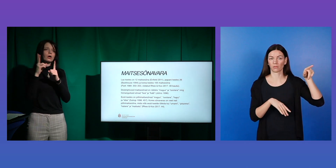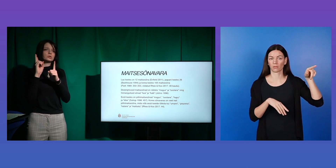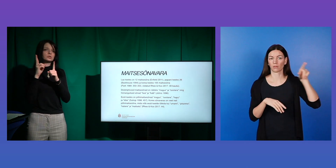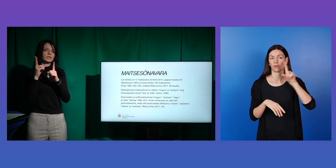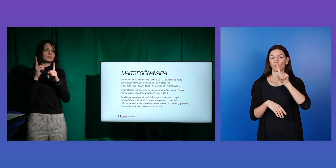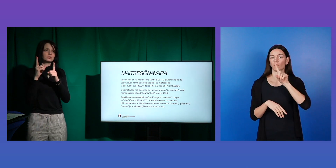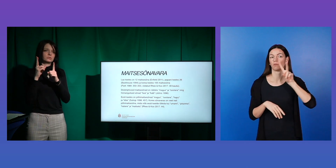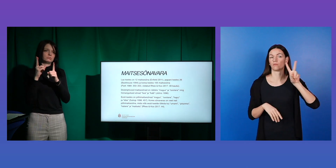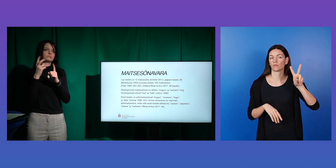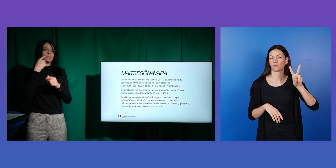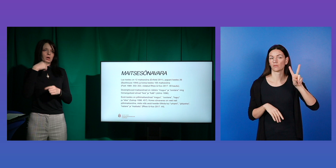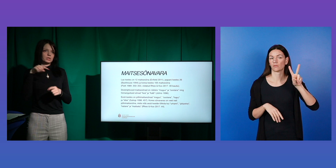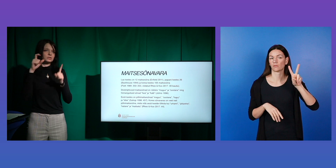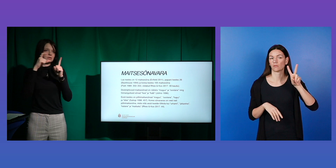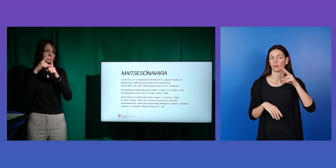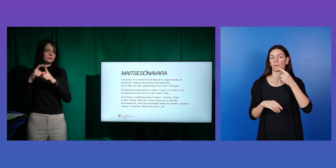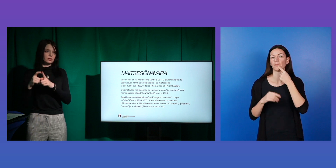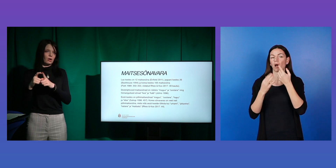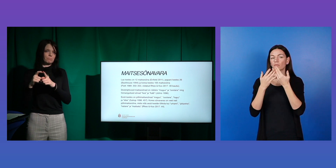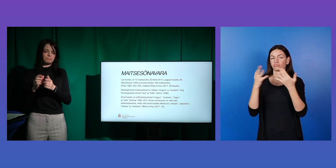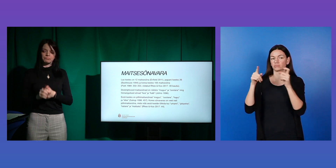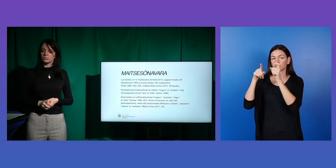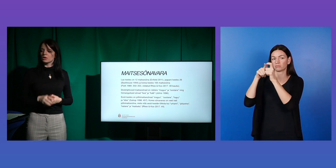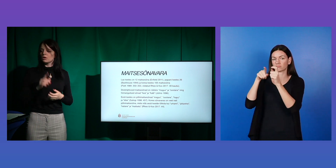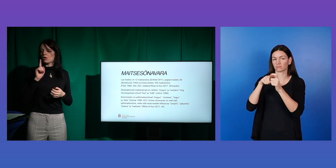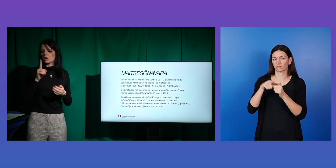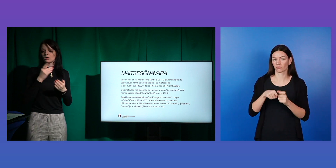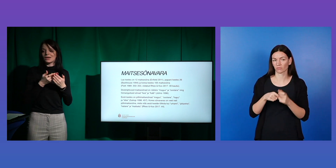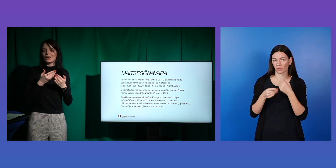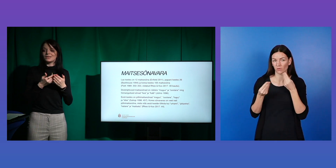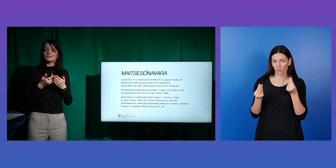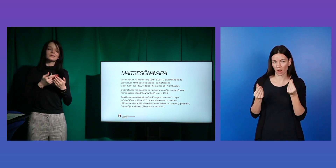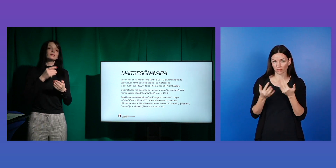on 12 maitse sõna.